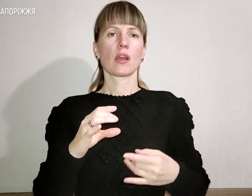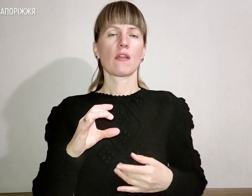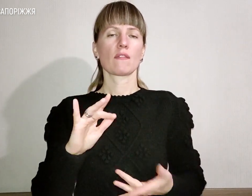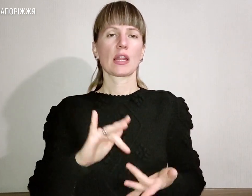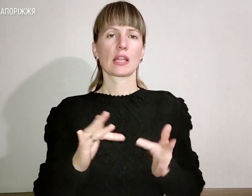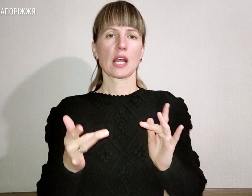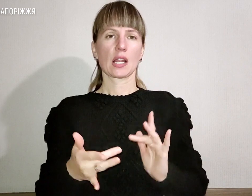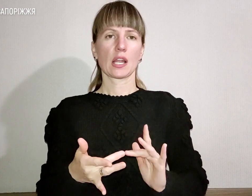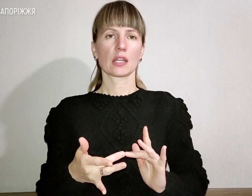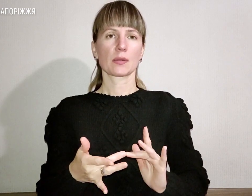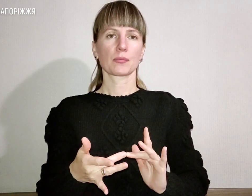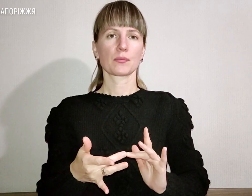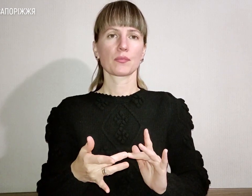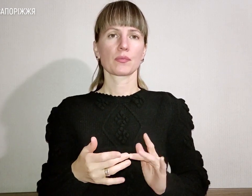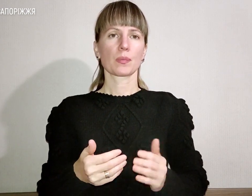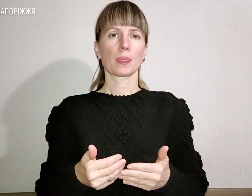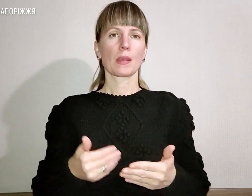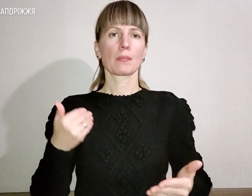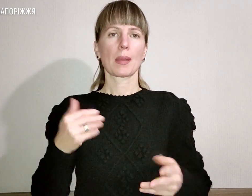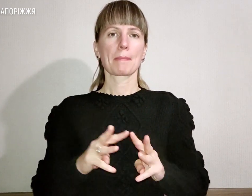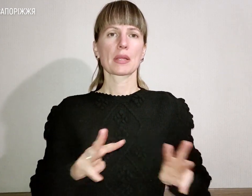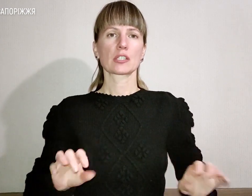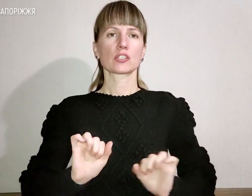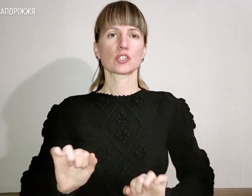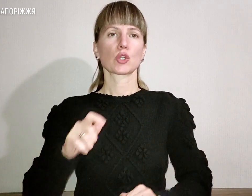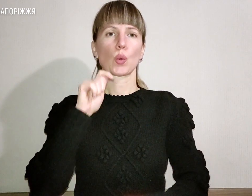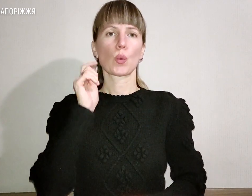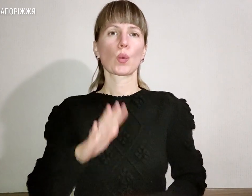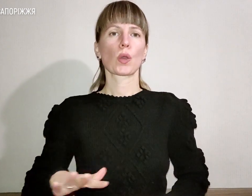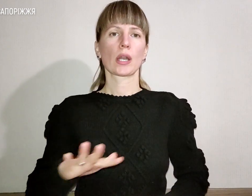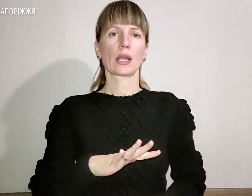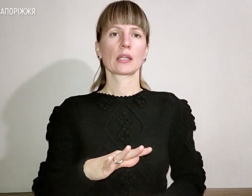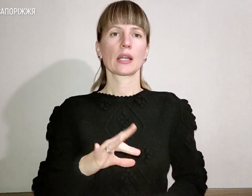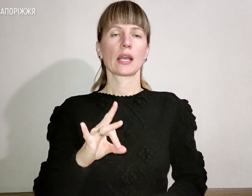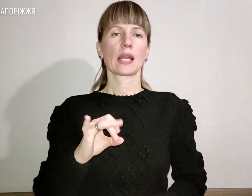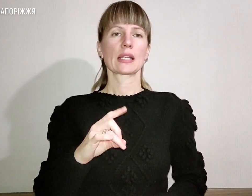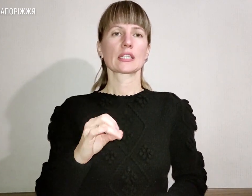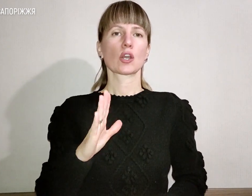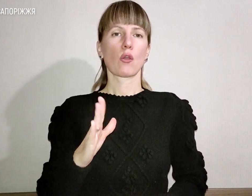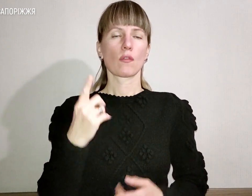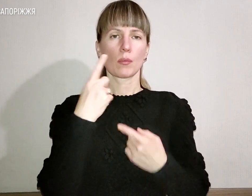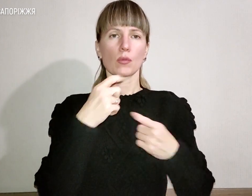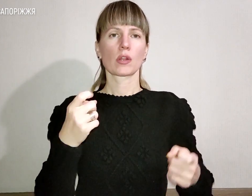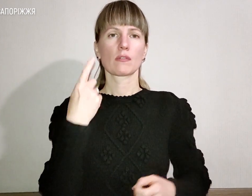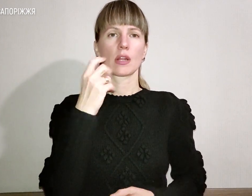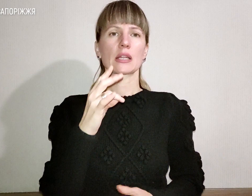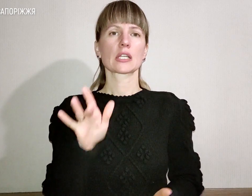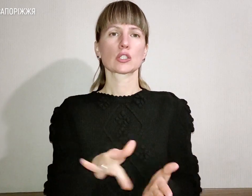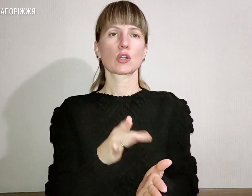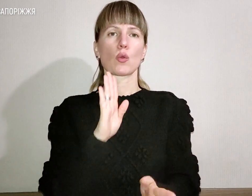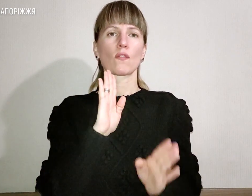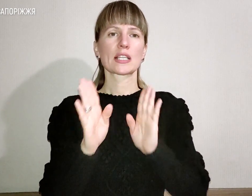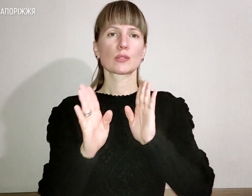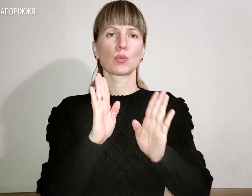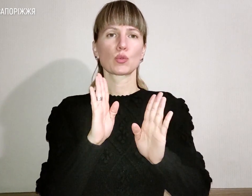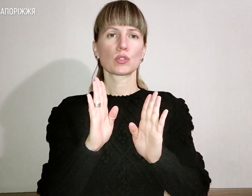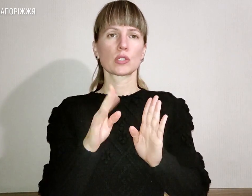мережах. Попередньо міністр оборони України Олексій Резніков оприлюднив інформацію на своїй сторінці у Фейсбуці про те, що